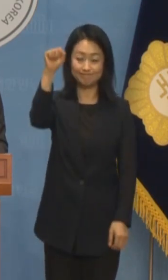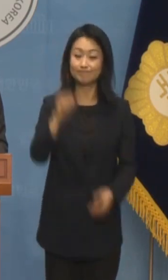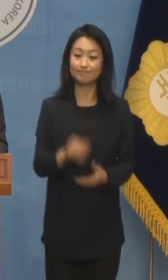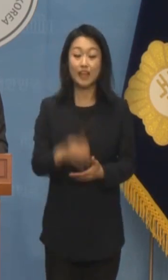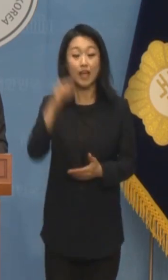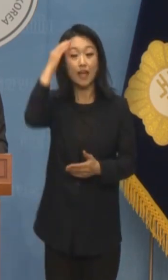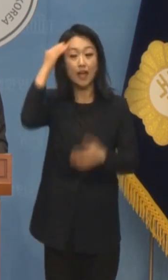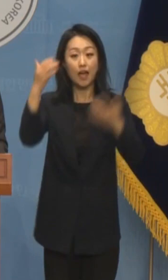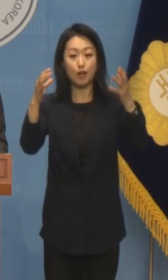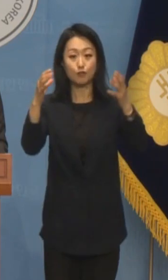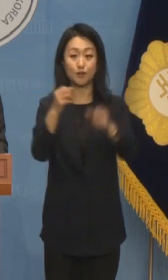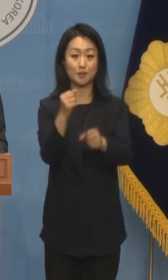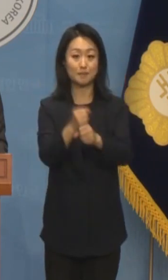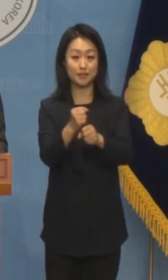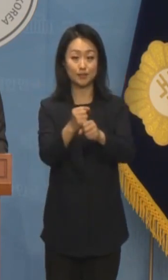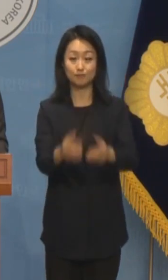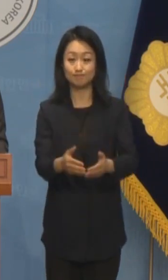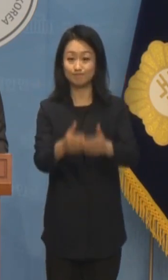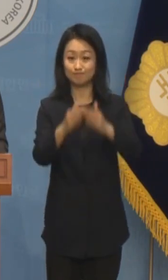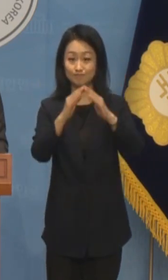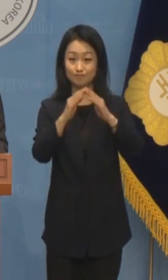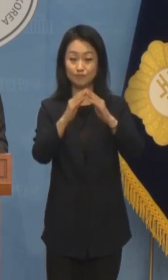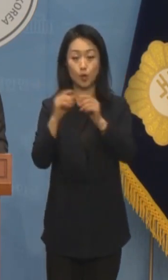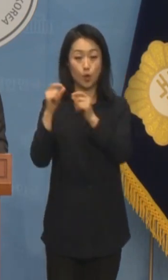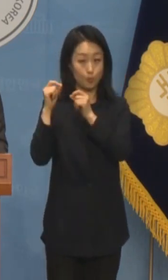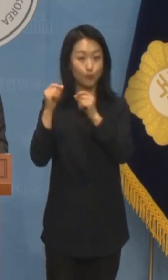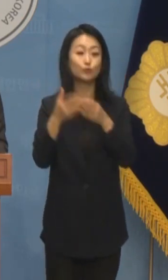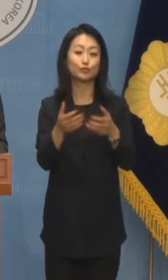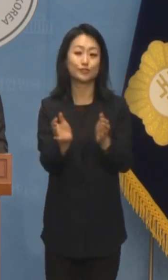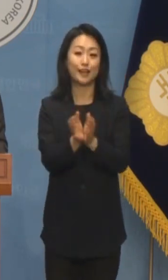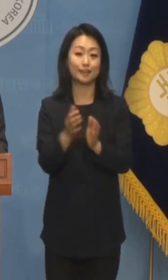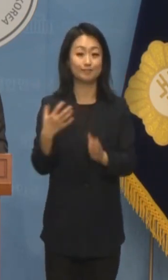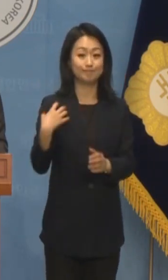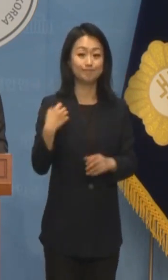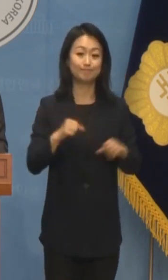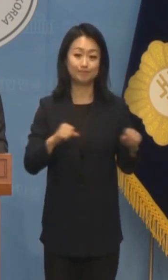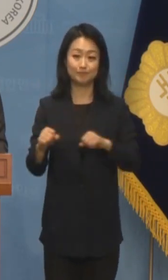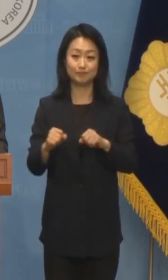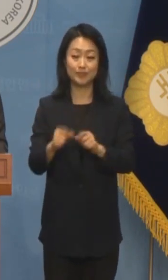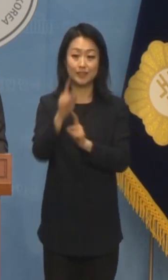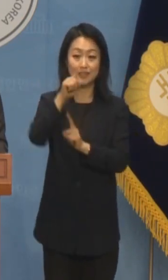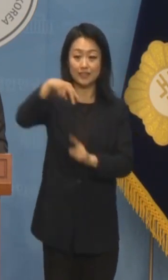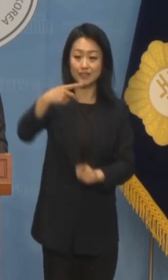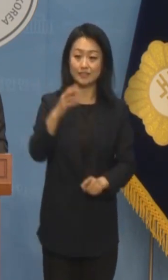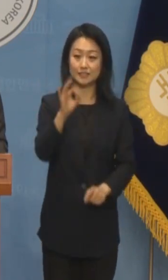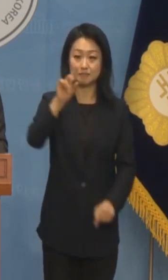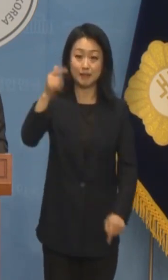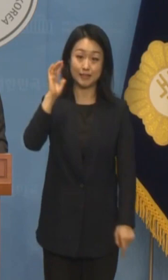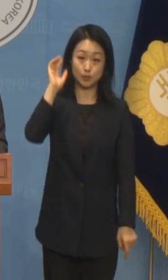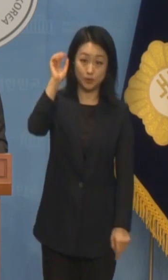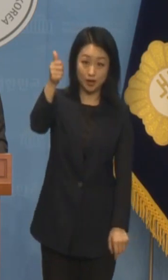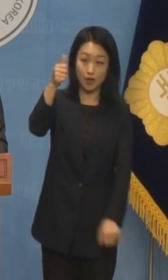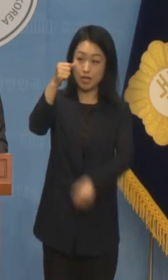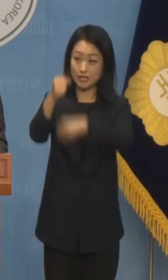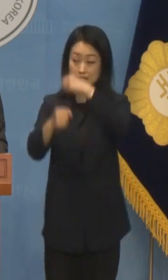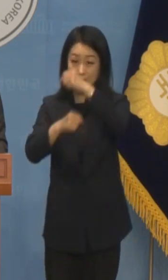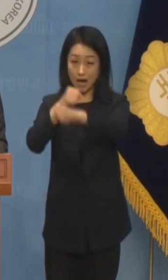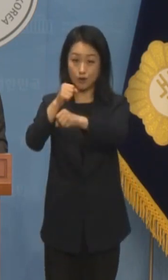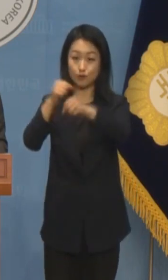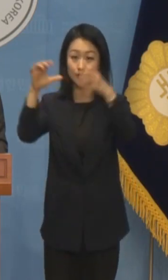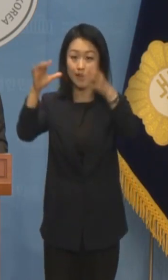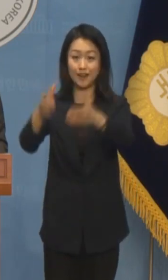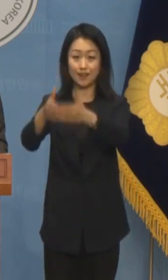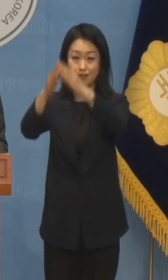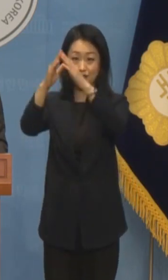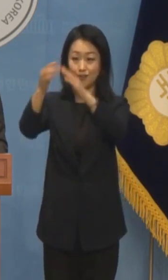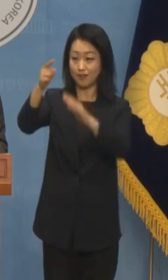대한민국을 만들고 일으킨 건 보수정당입니다. 이승만 대통령의 자유민주주의 건국,